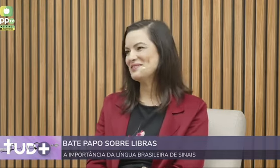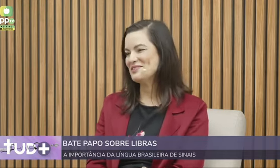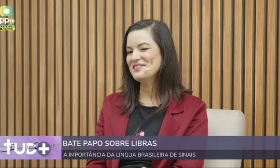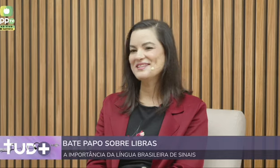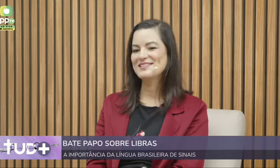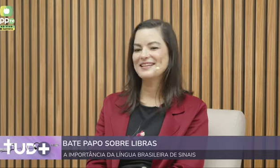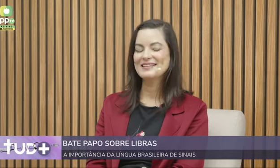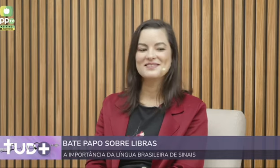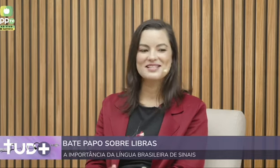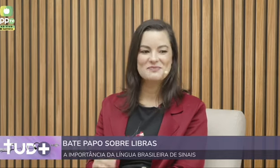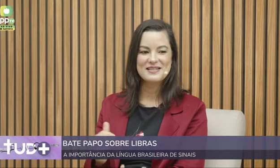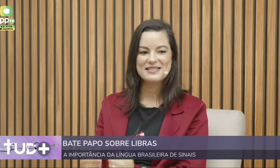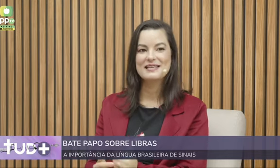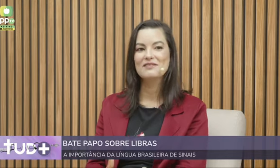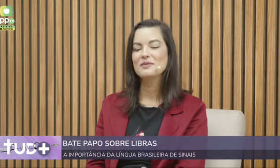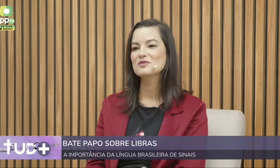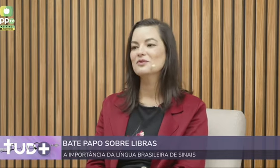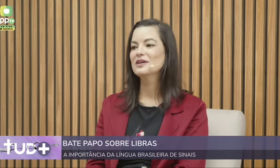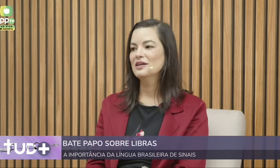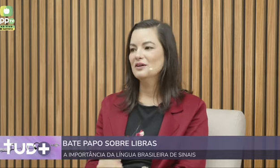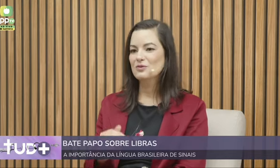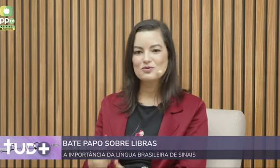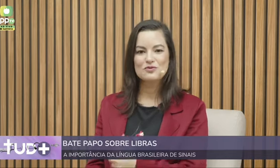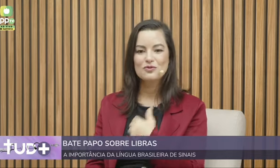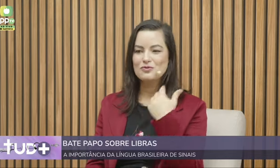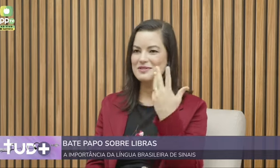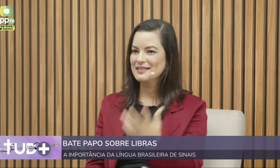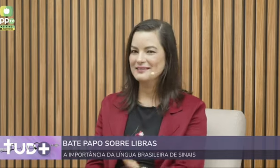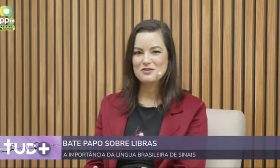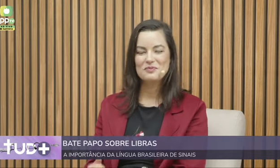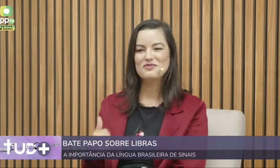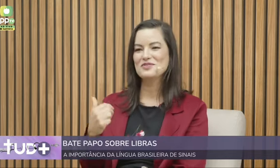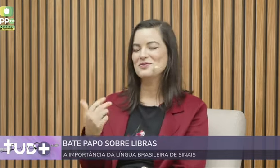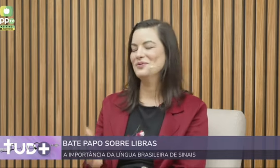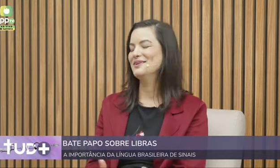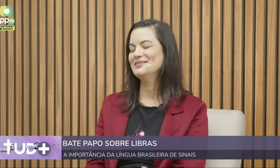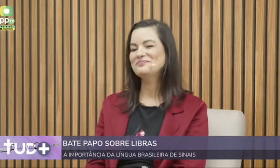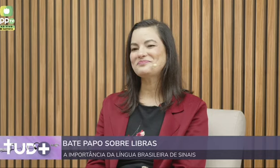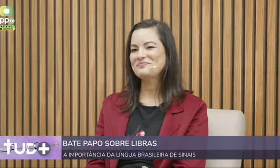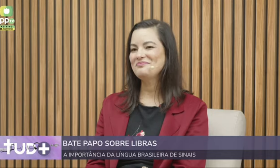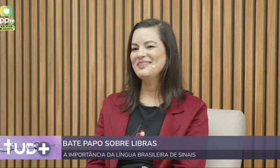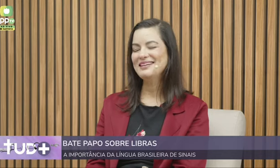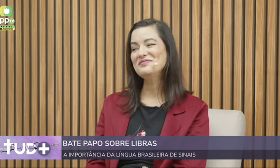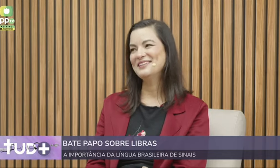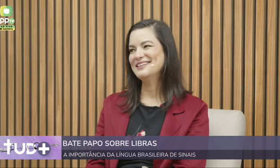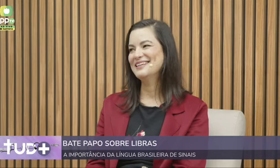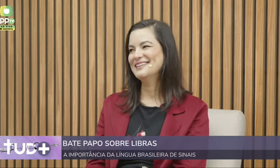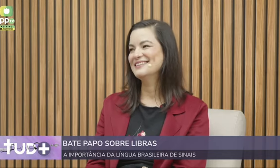muito difícil, né? Então a gente precisava mesmo uns dos outros, ir atrás do professor e, enfim, né? Mas é